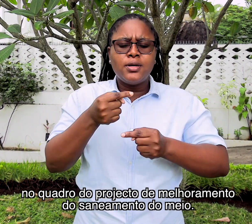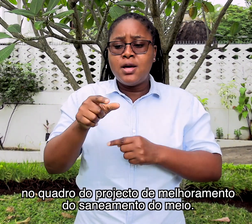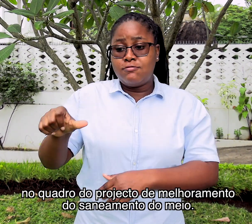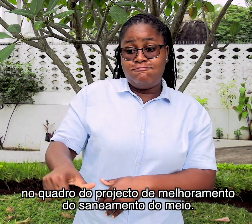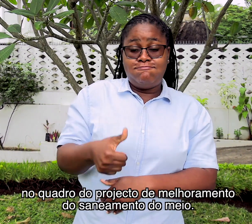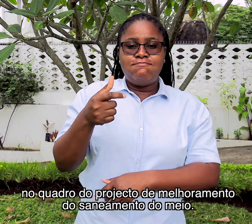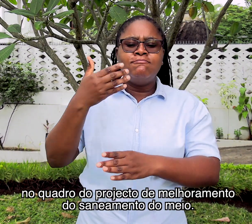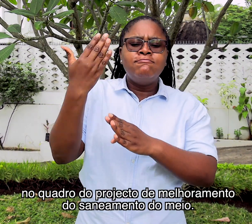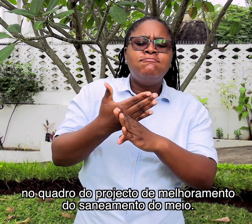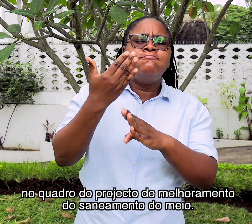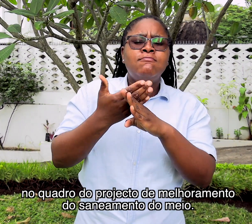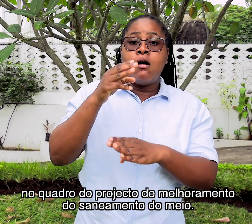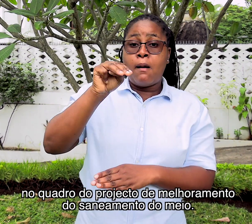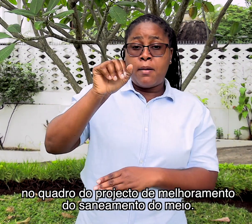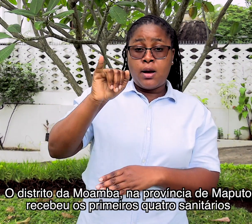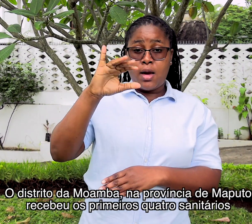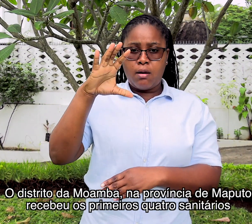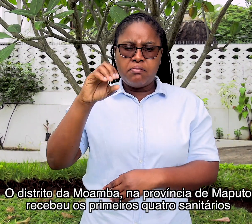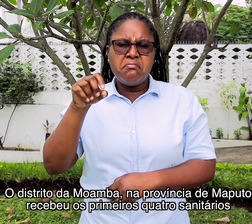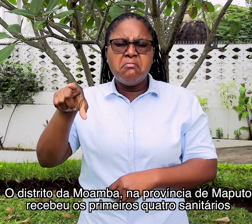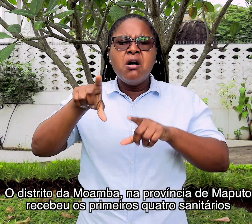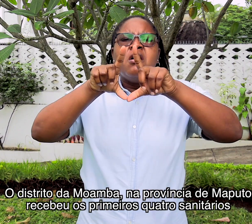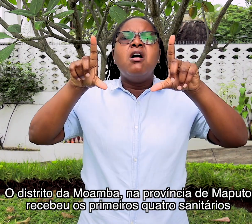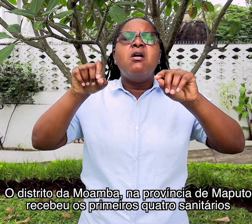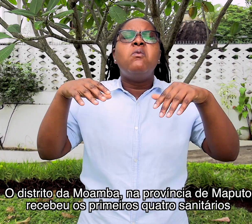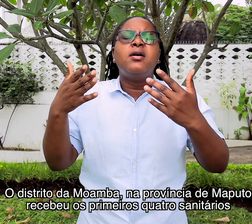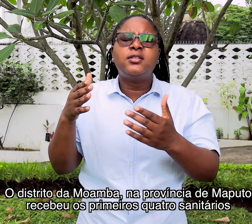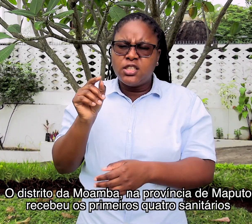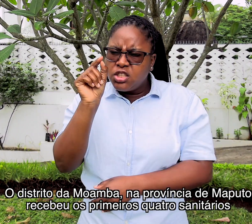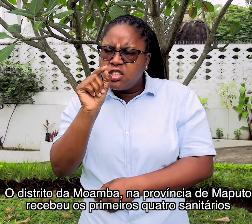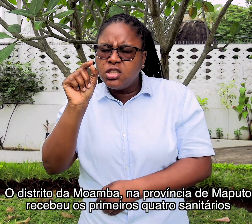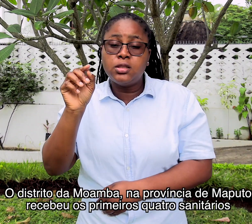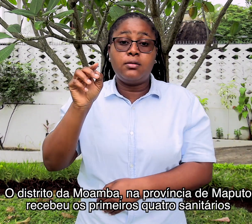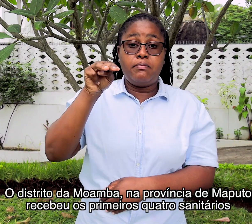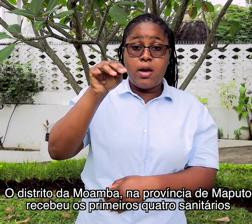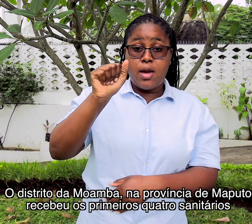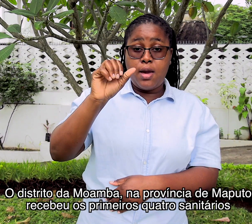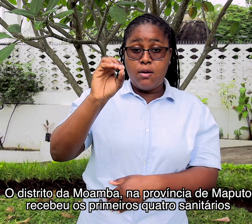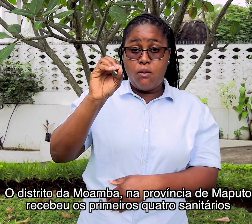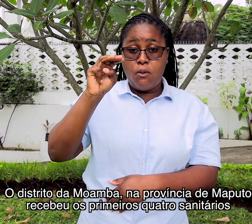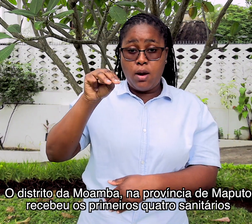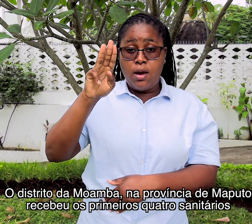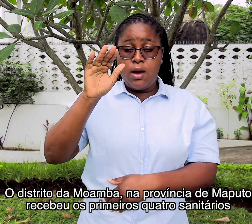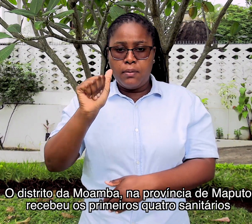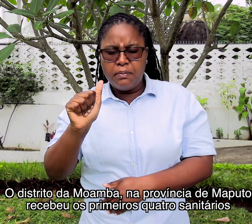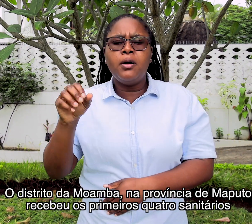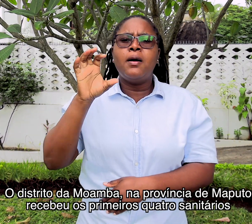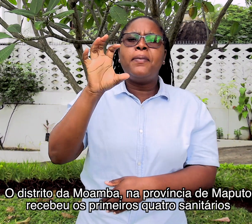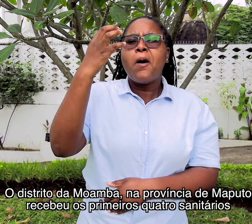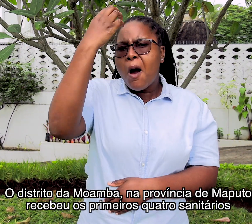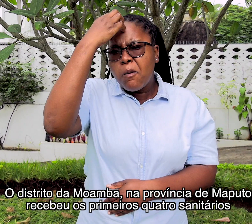saneamento do meio. O distrito da Moamba, na província de Maputo, recebeu os primeiros quatro sanitários, construídos